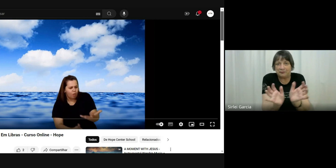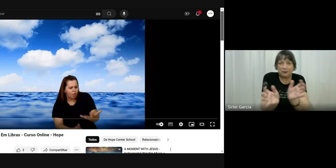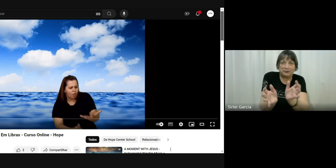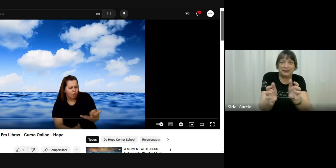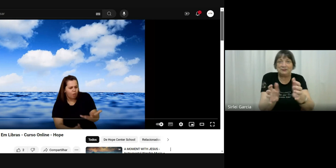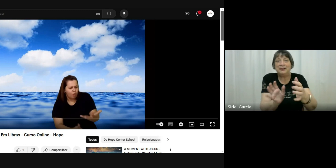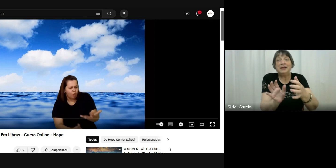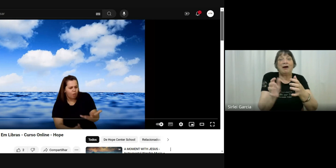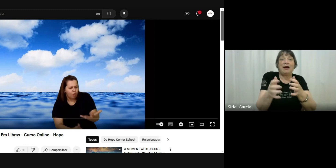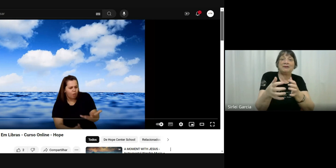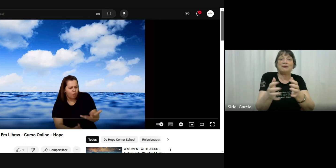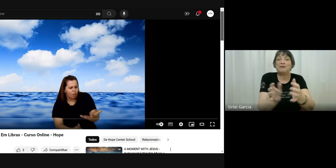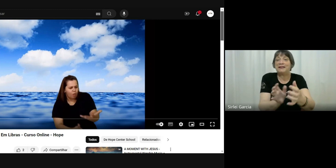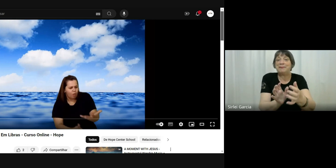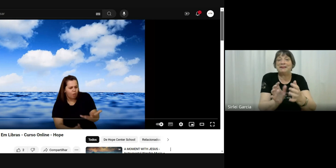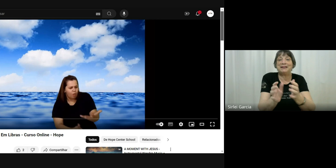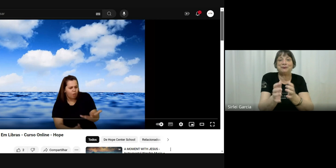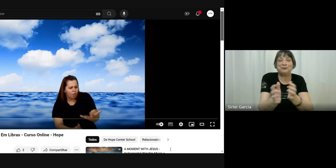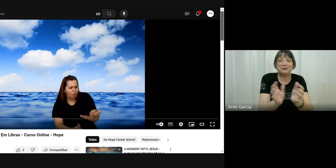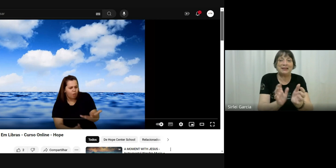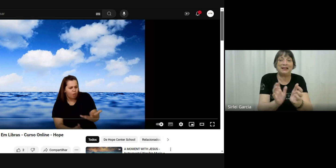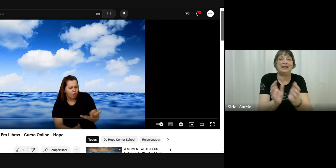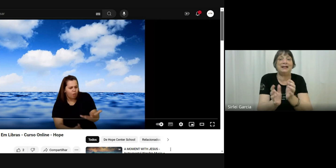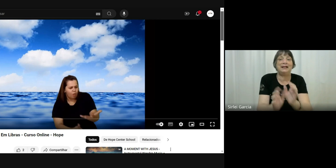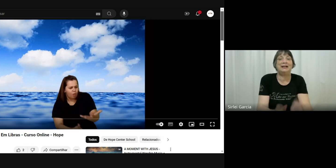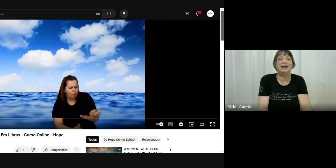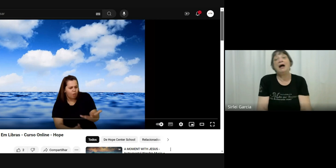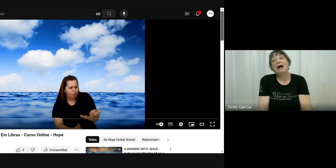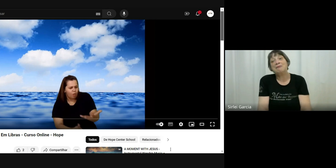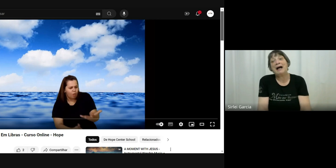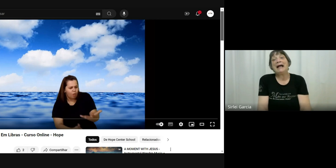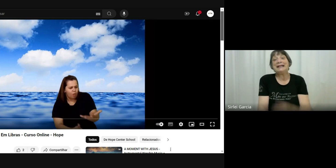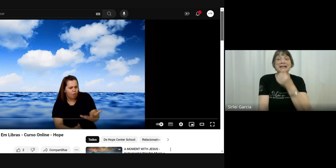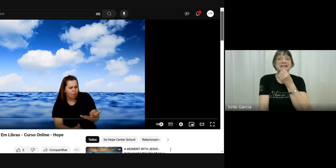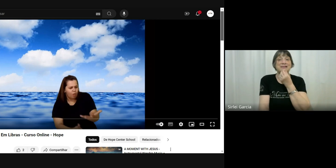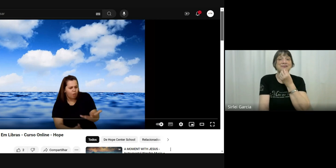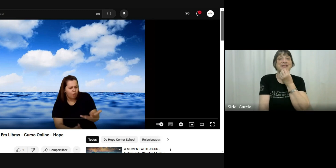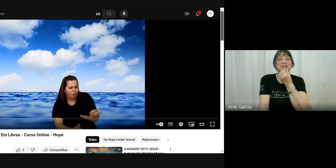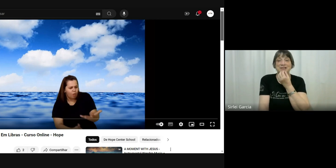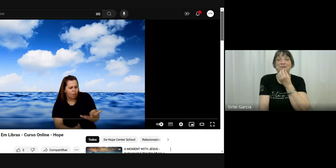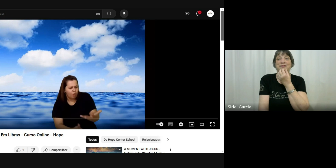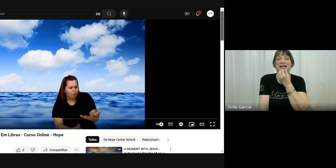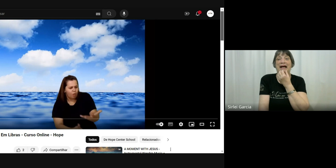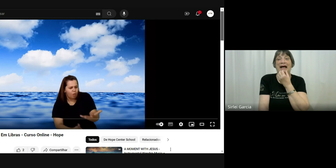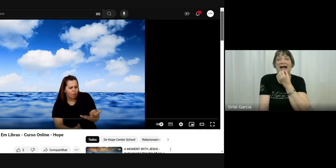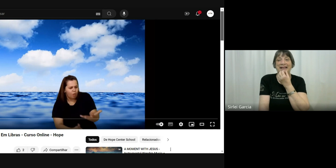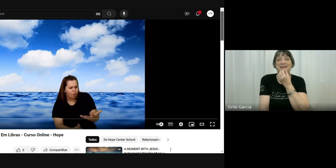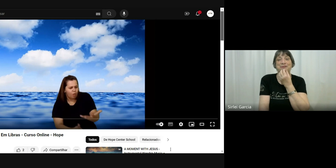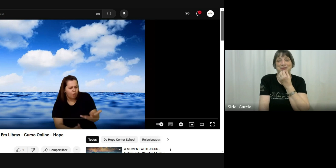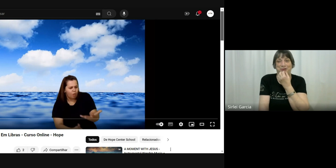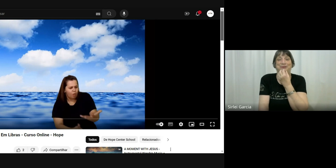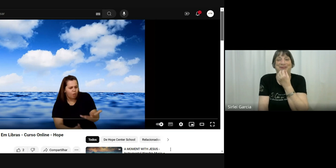vai moldando, aí vai depender tudo a criação científica,